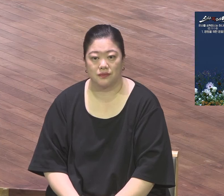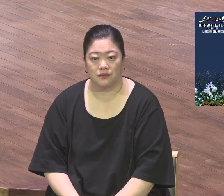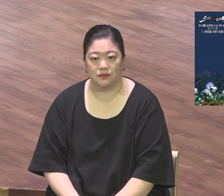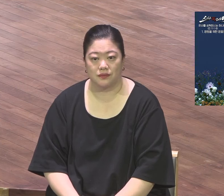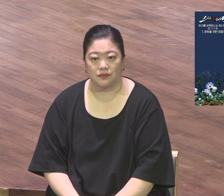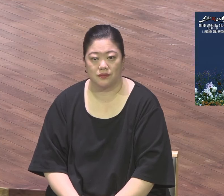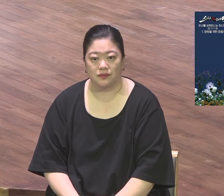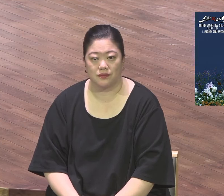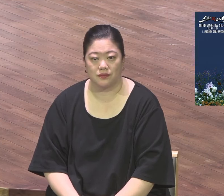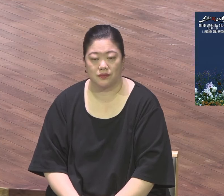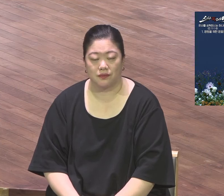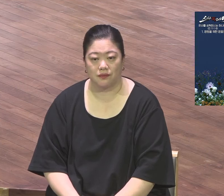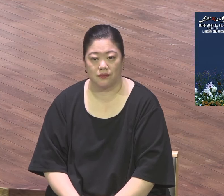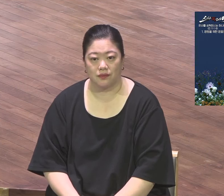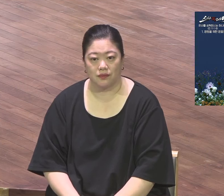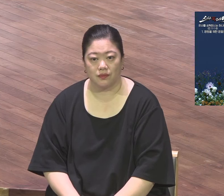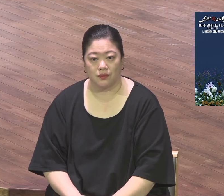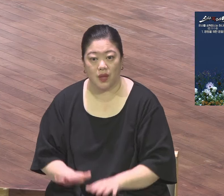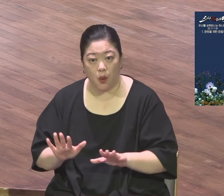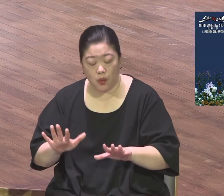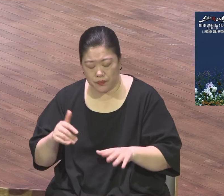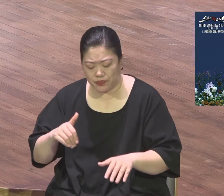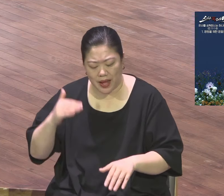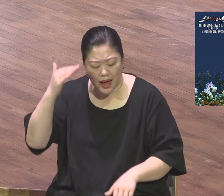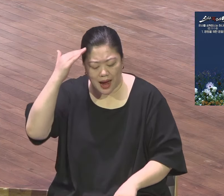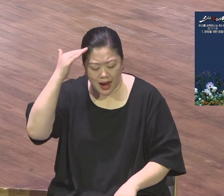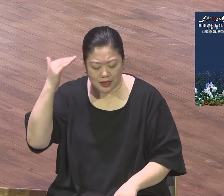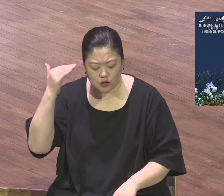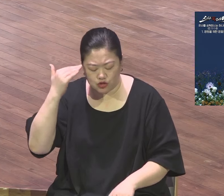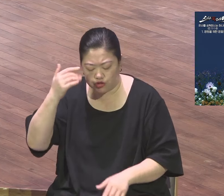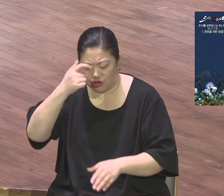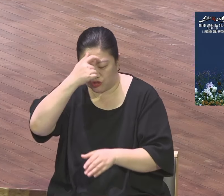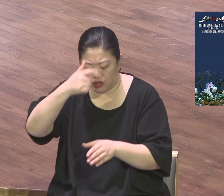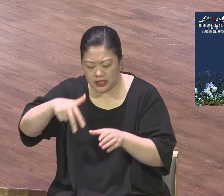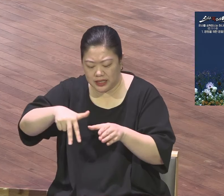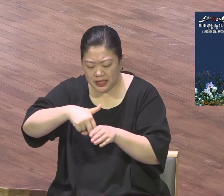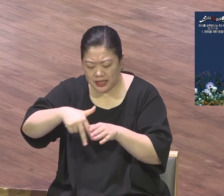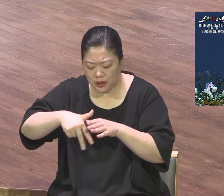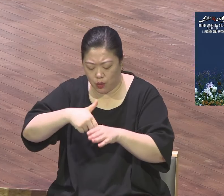협의회 한국 기독교 사단법인 한국 기독교단